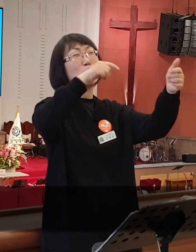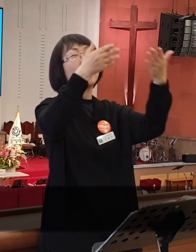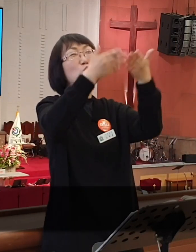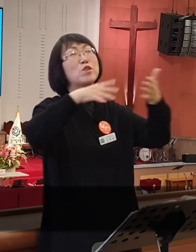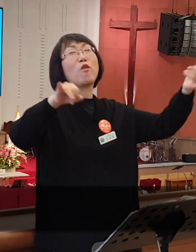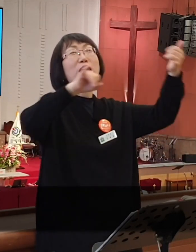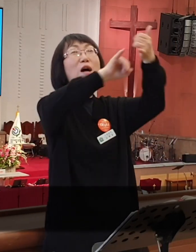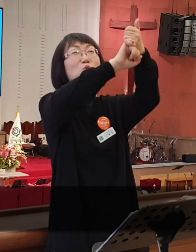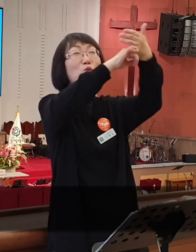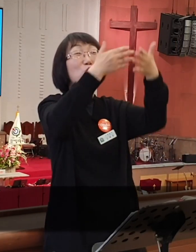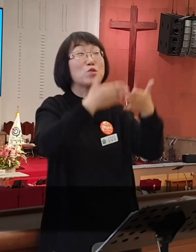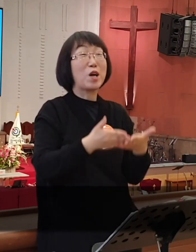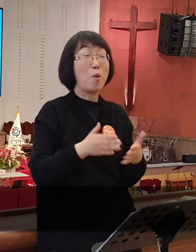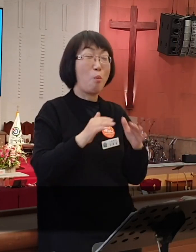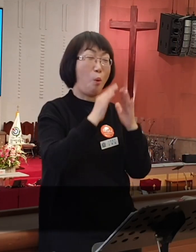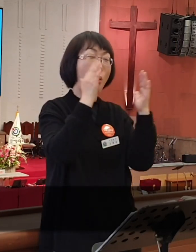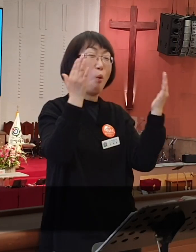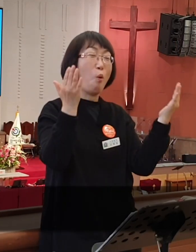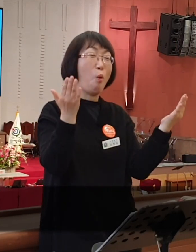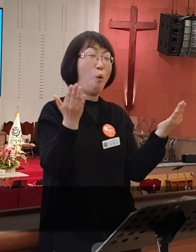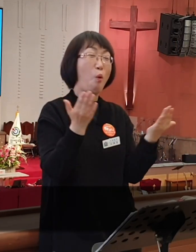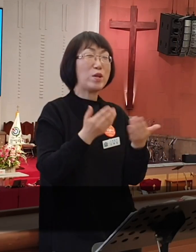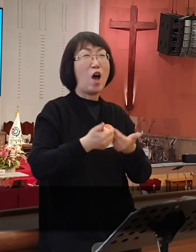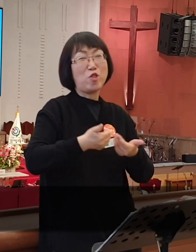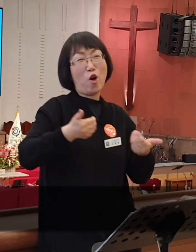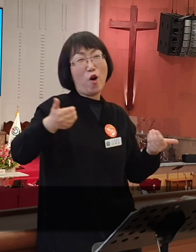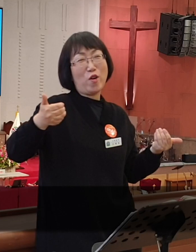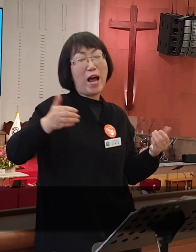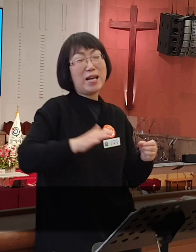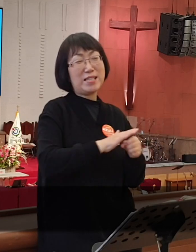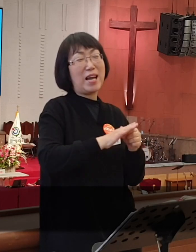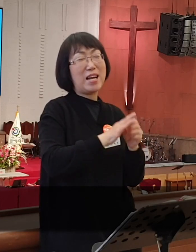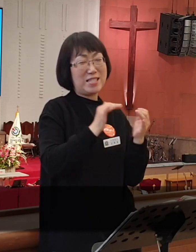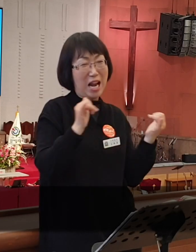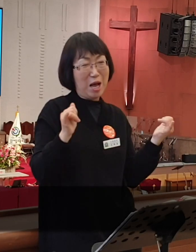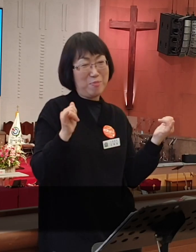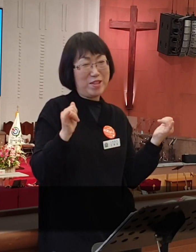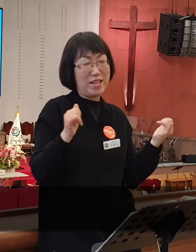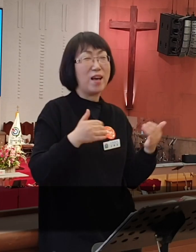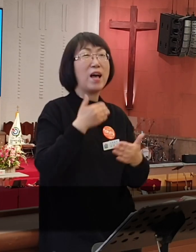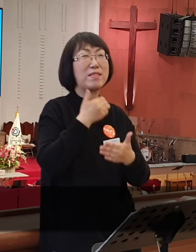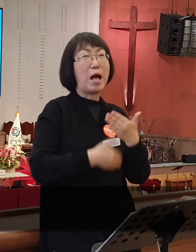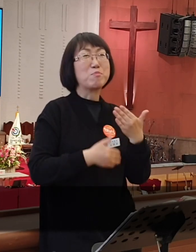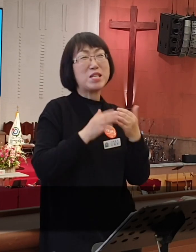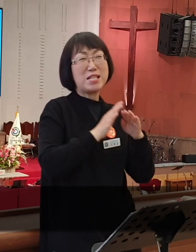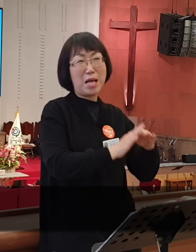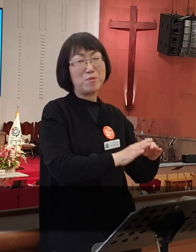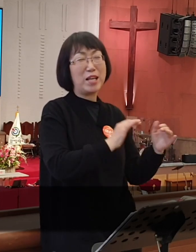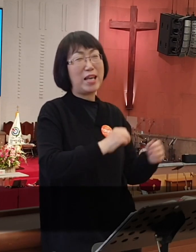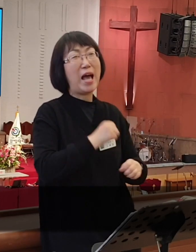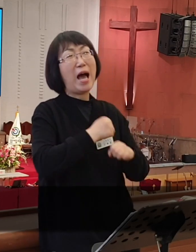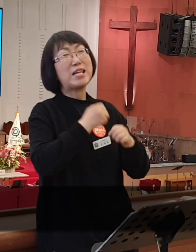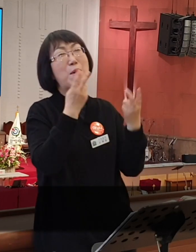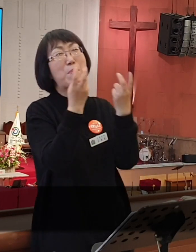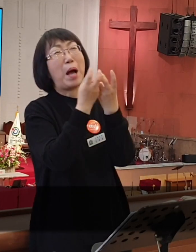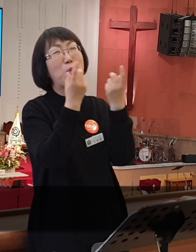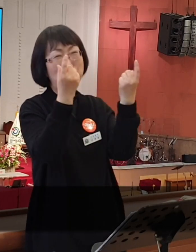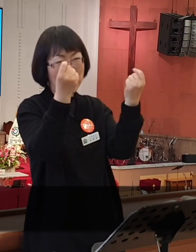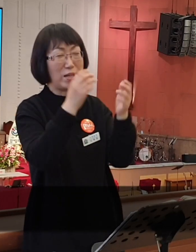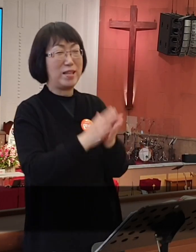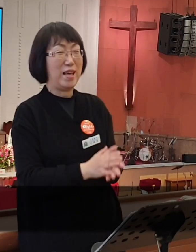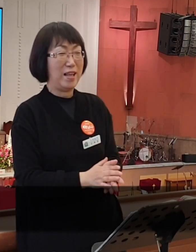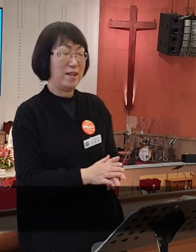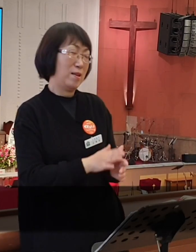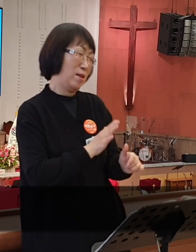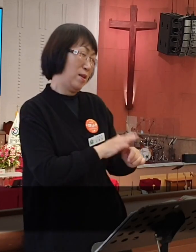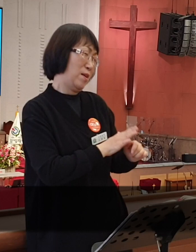주시고요, 약속을 주셔요. 이건 모든 떠나가는 사랑하는 사람들이 여기 남겨진 사람들에게 하는 방식입니다.